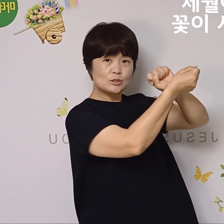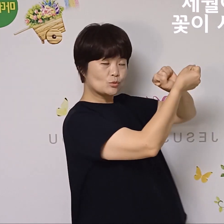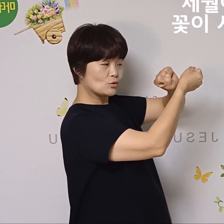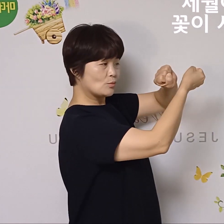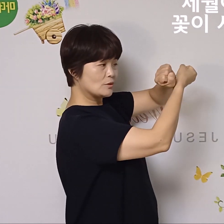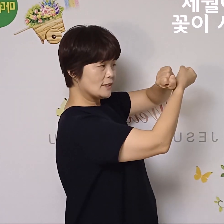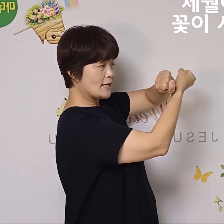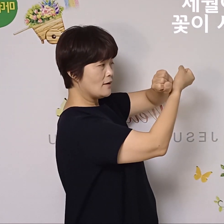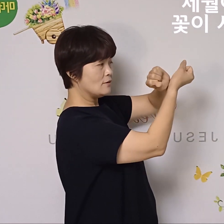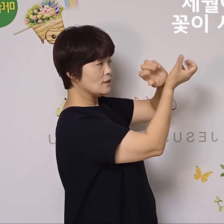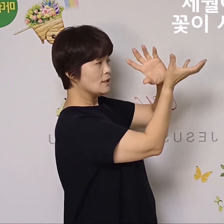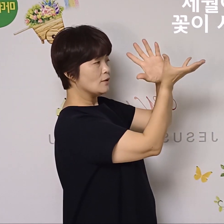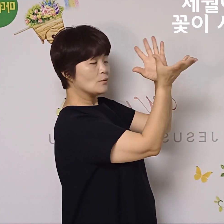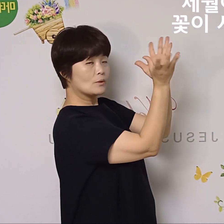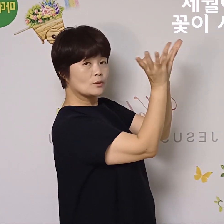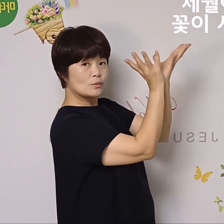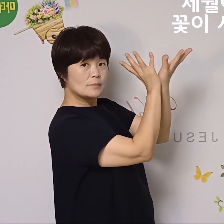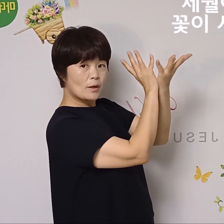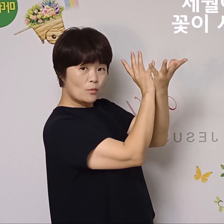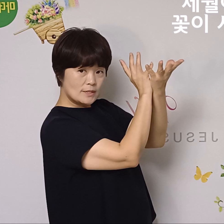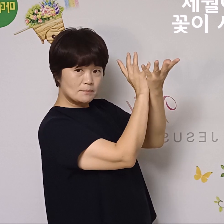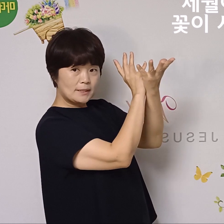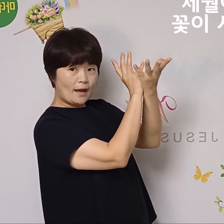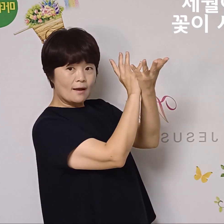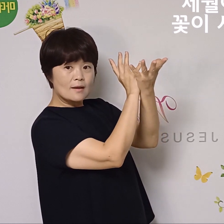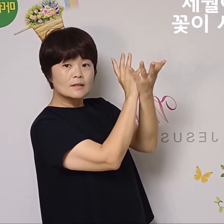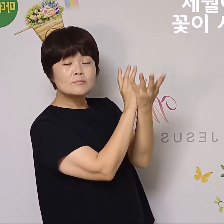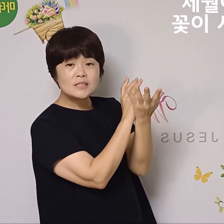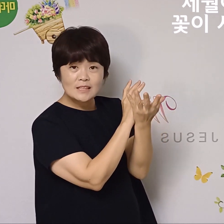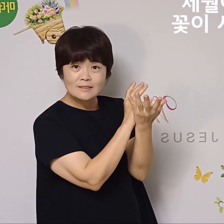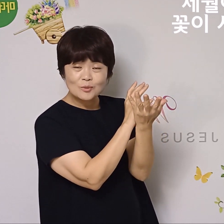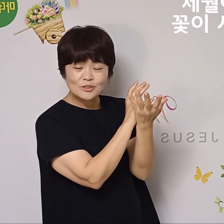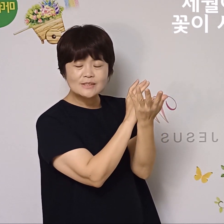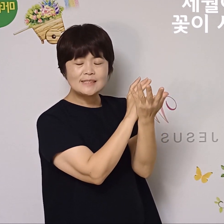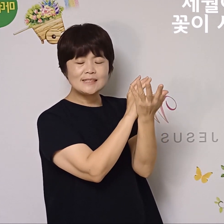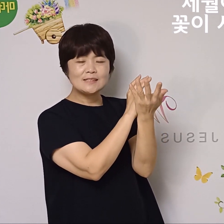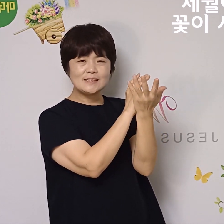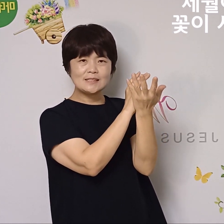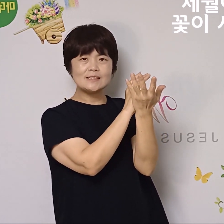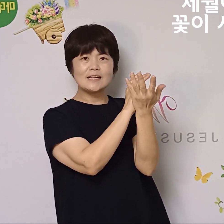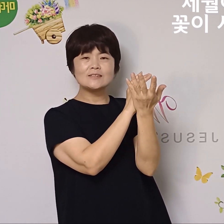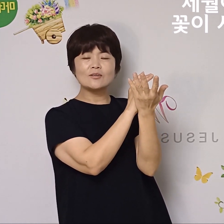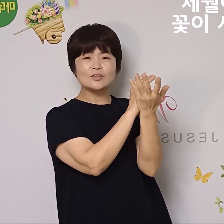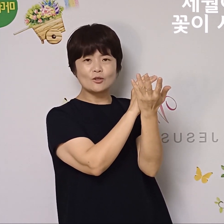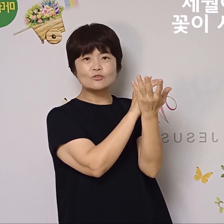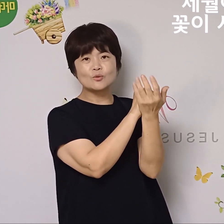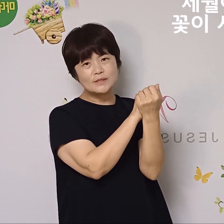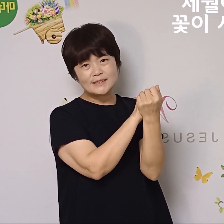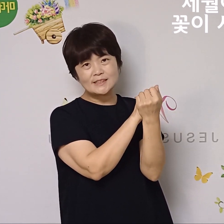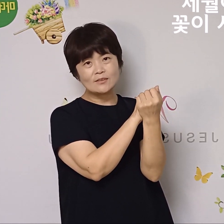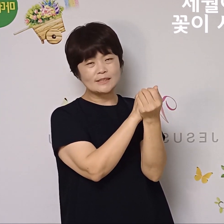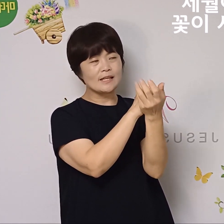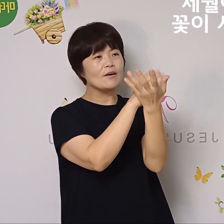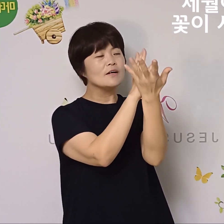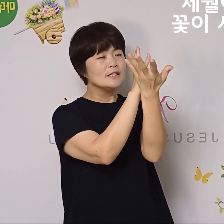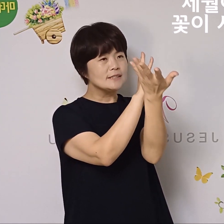이쪽으로도 보여드릴까요? 이렇게 돌리면 꽃이 피다. 그럼 지다는 뭐죠? 시들다는 거는 결국은 꽃이 진 거잖아요. 진